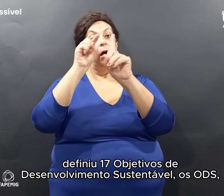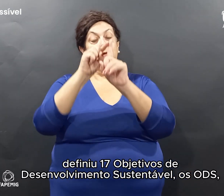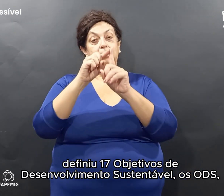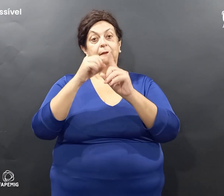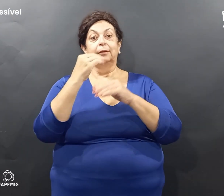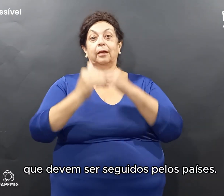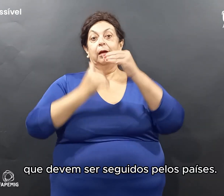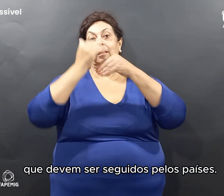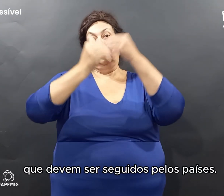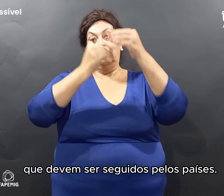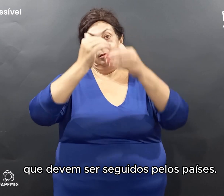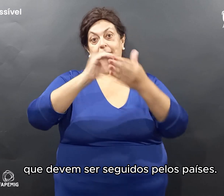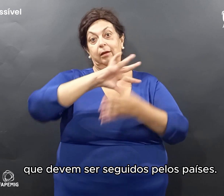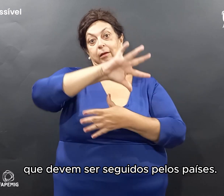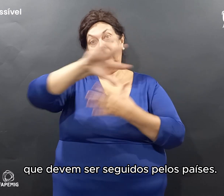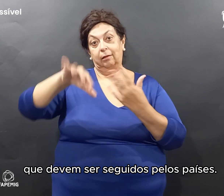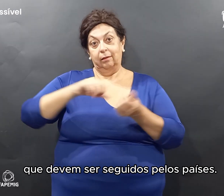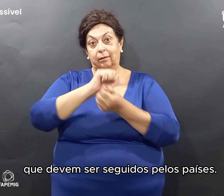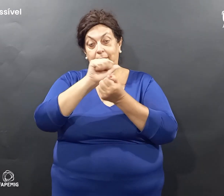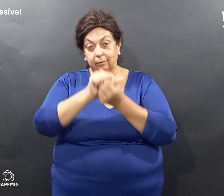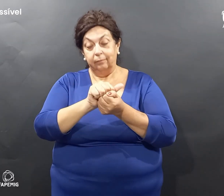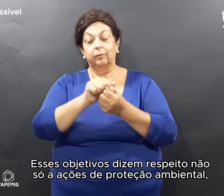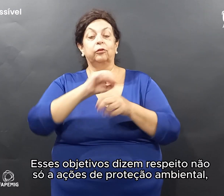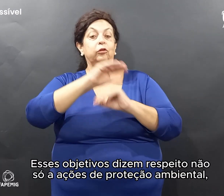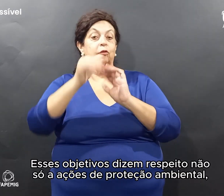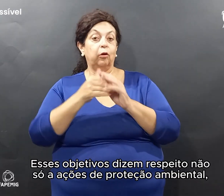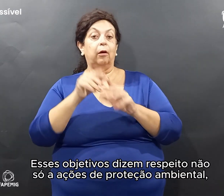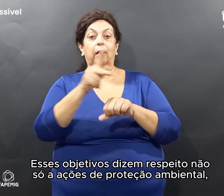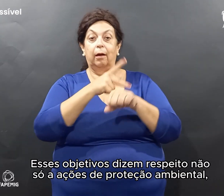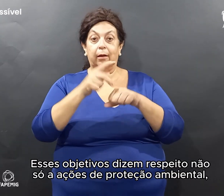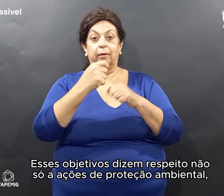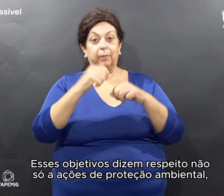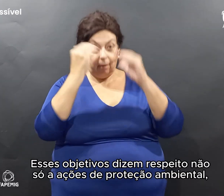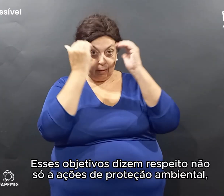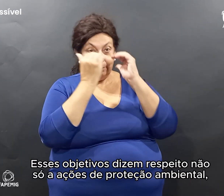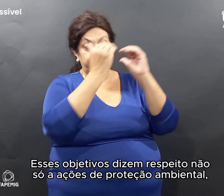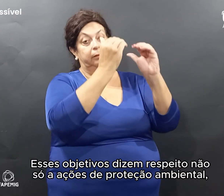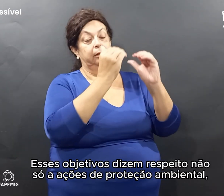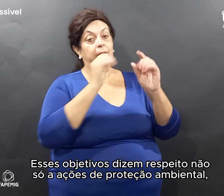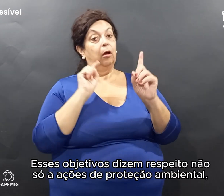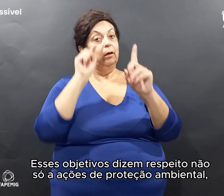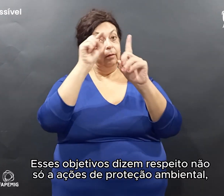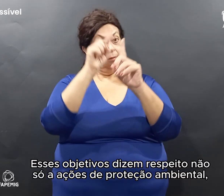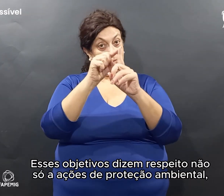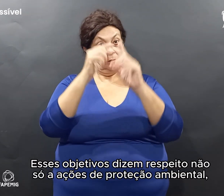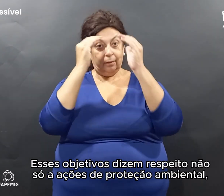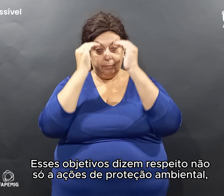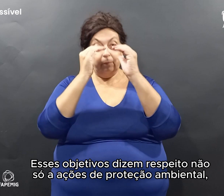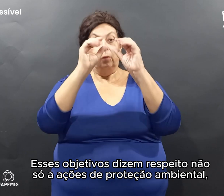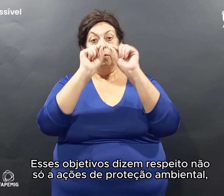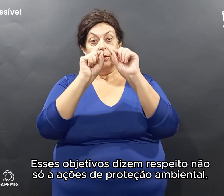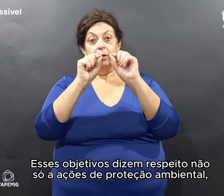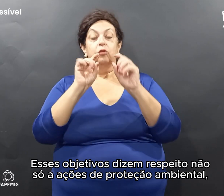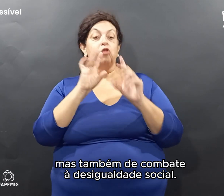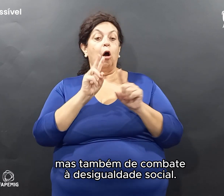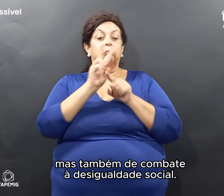ODS, que devem ser seguidos pelos países. Esses objetivos dizem respeito não só a ações de proteção ambiental, mas também